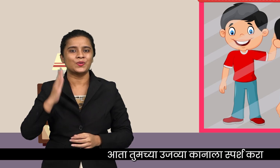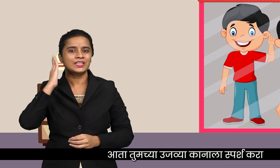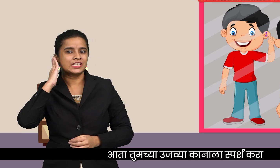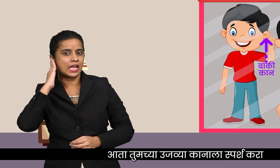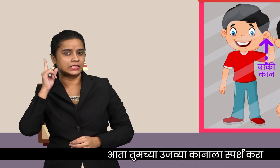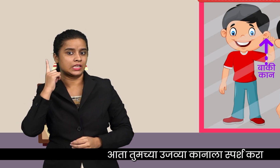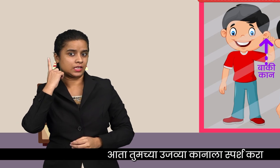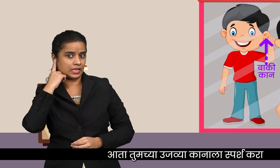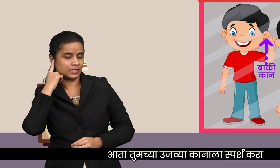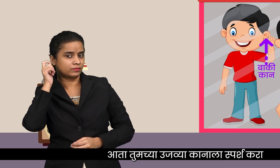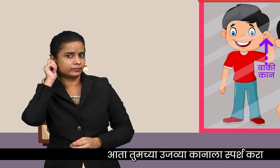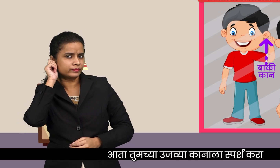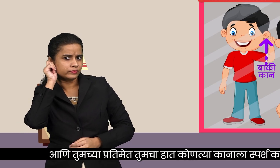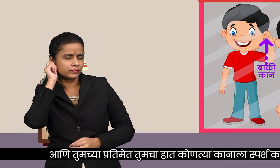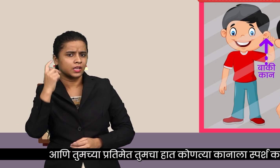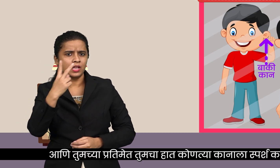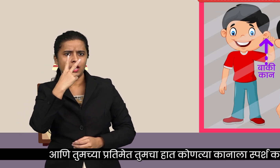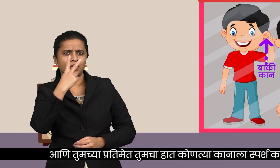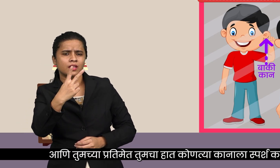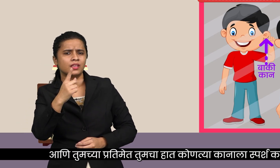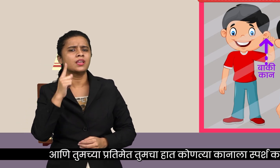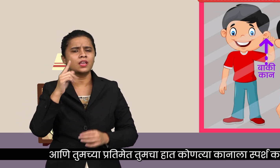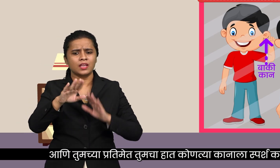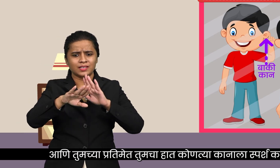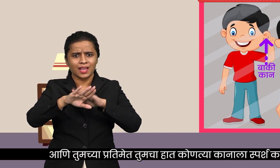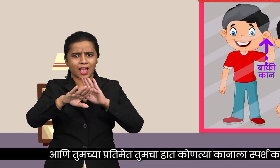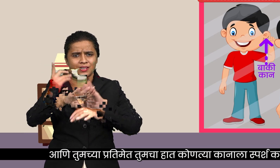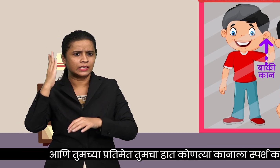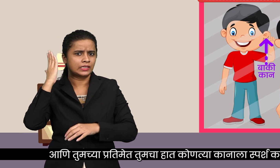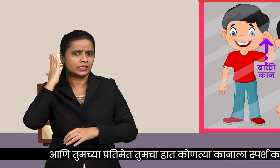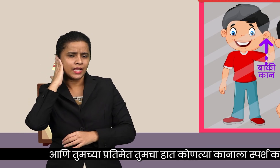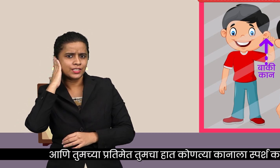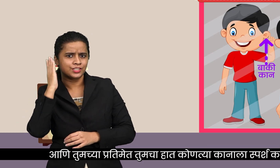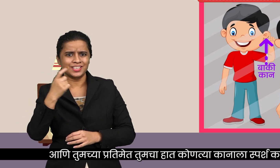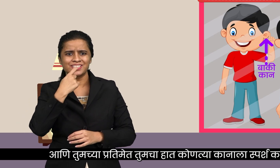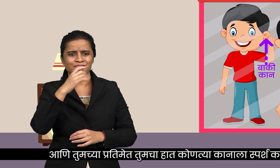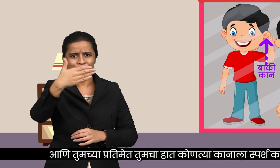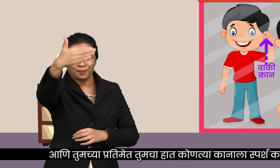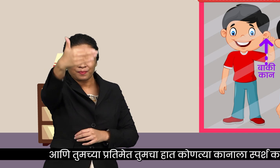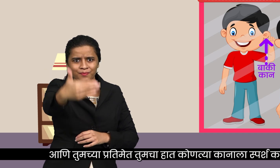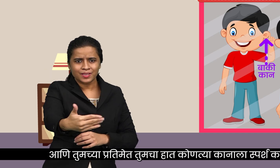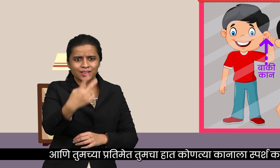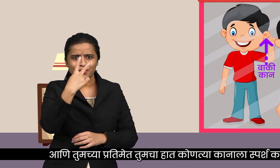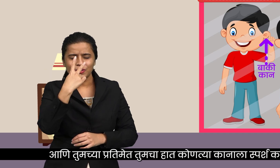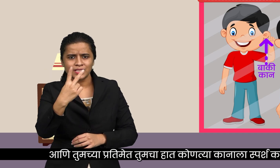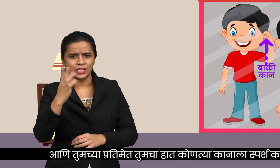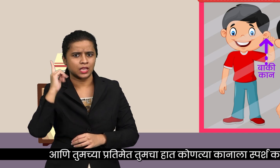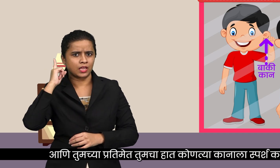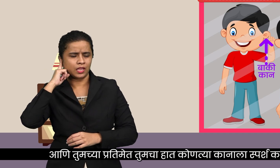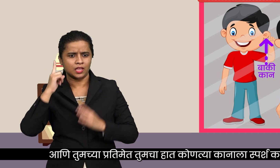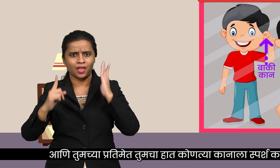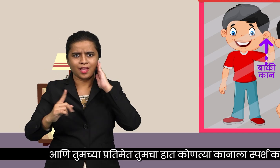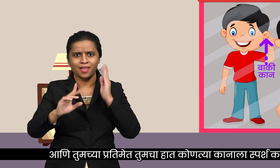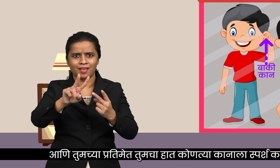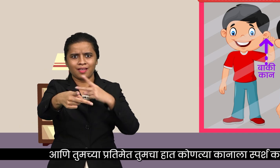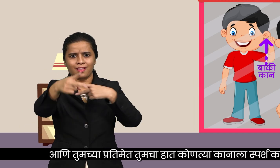आता तुमच्या उजव्या कानाला स्पर्श करा आणि तुमच्या प्रतिमेत तुमचा हात कोणता कानाला स्पर्श